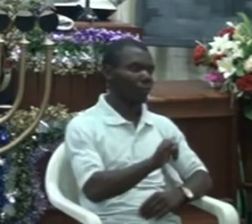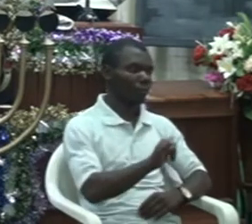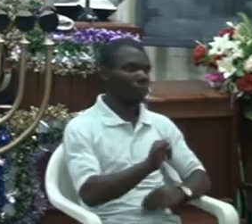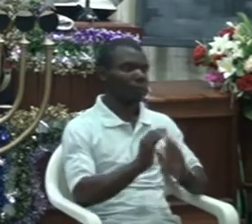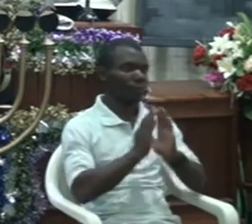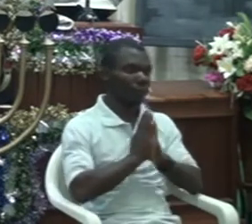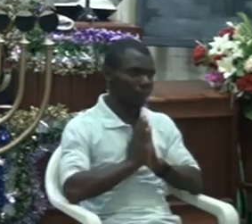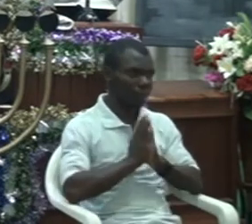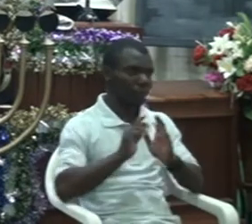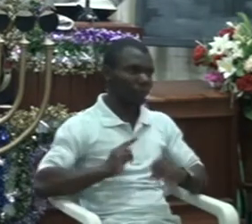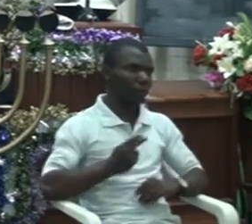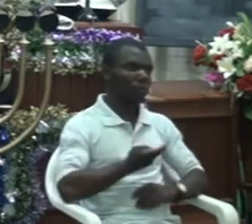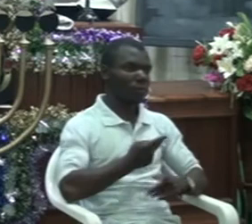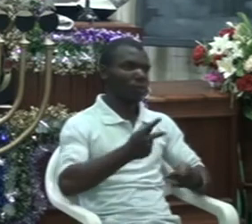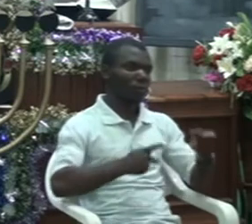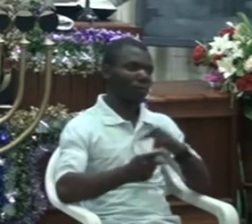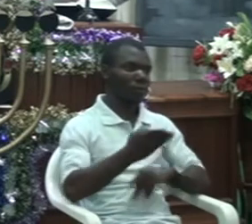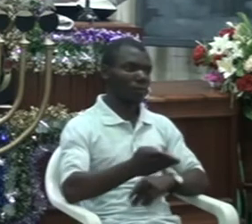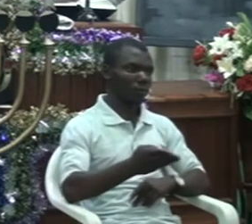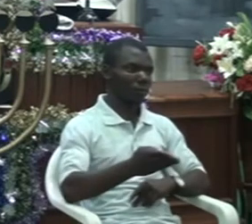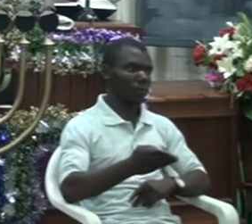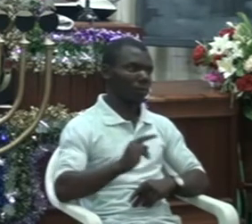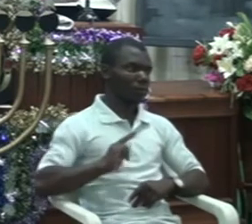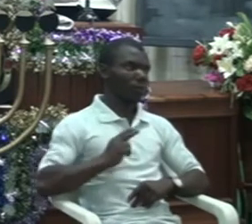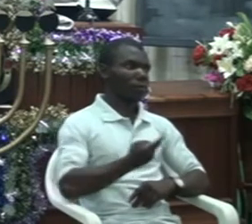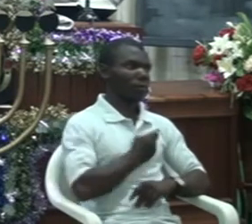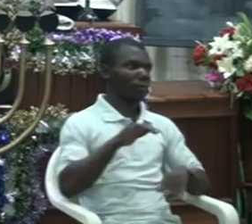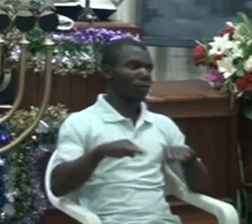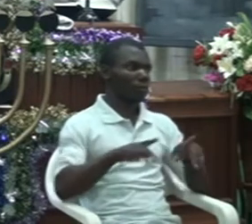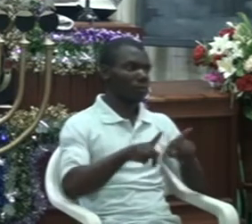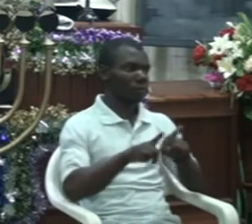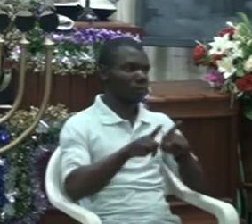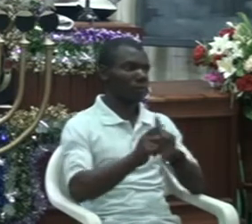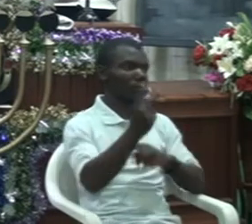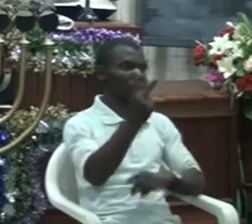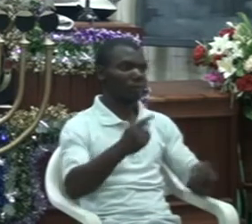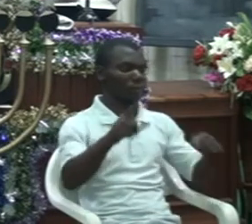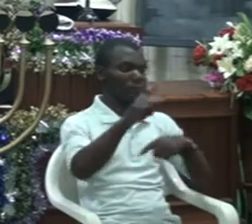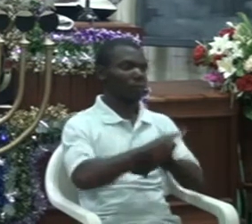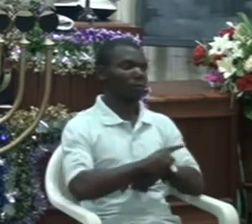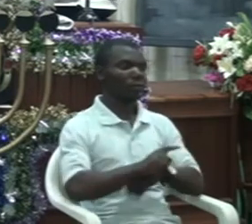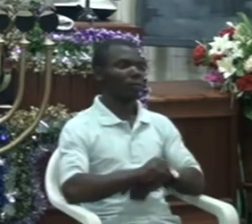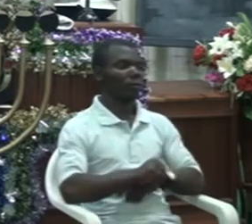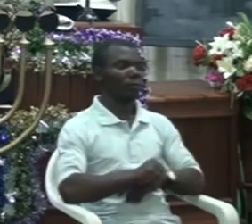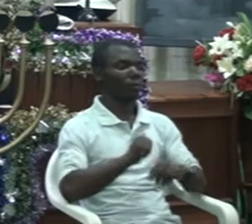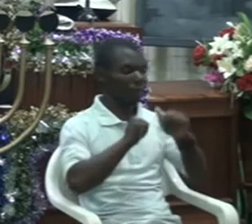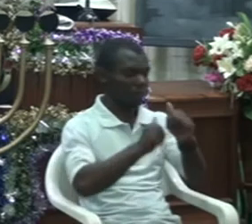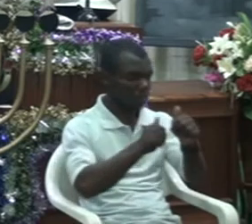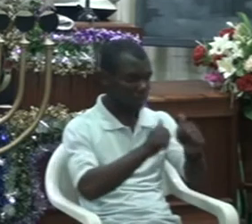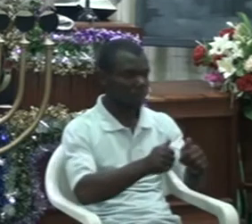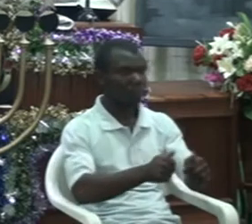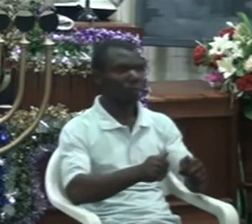nous jeûnons. Et nous venons ici. Nous passons même deux jours à Fatana en train de prier